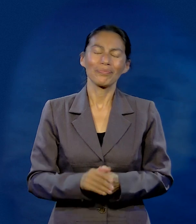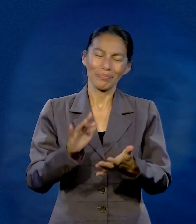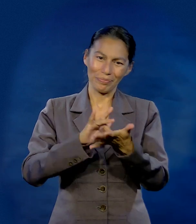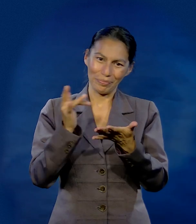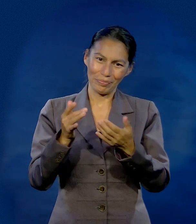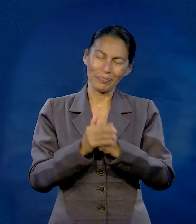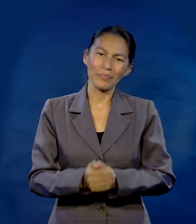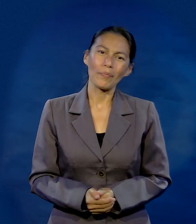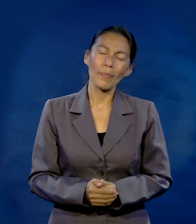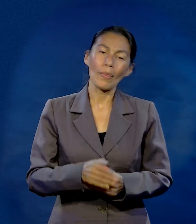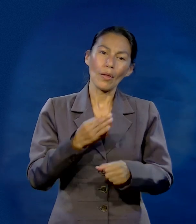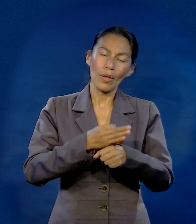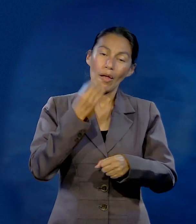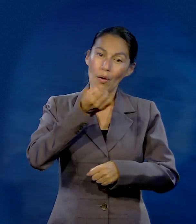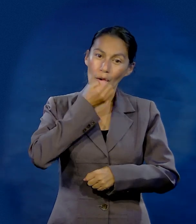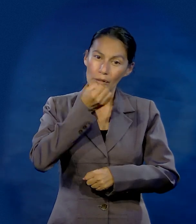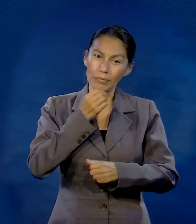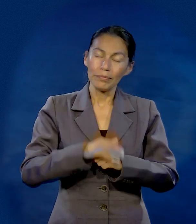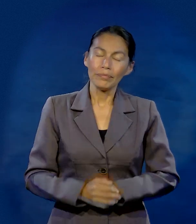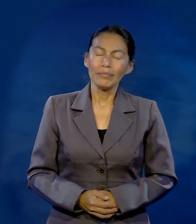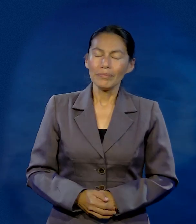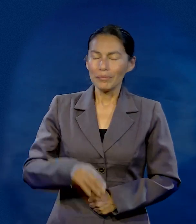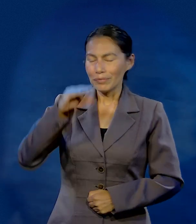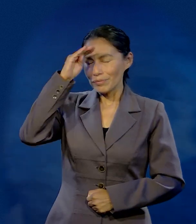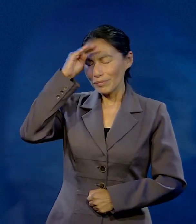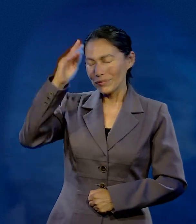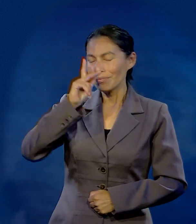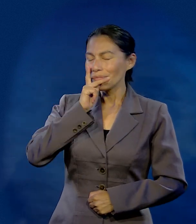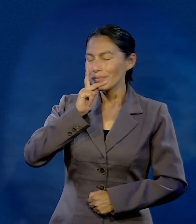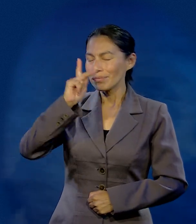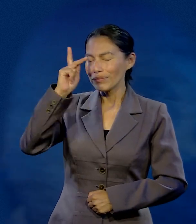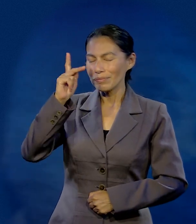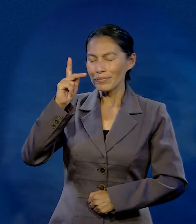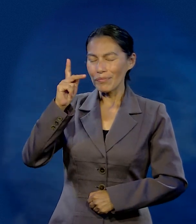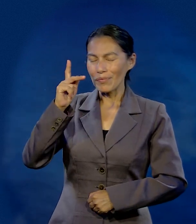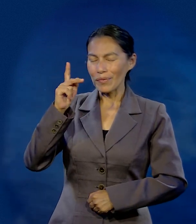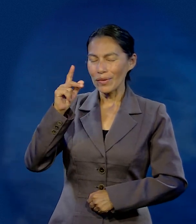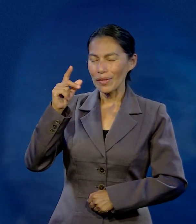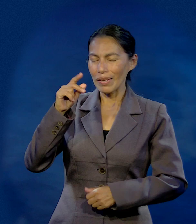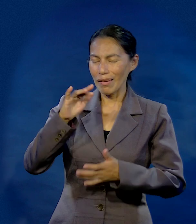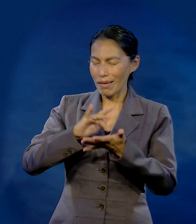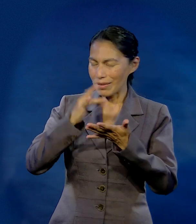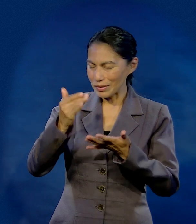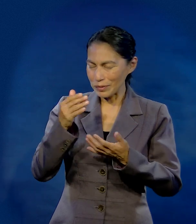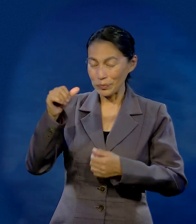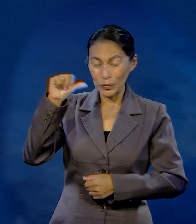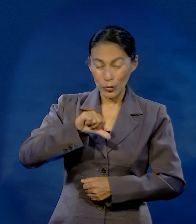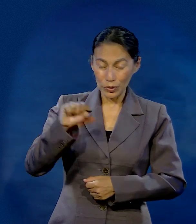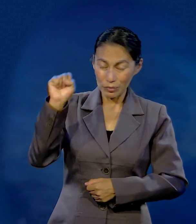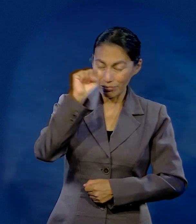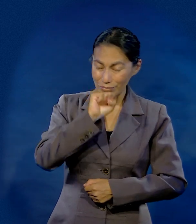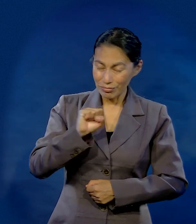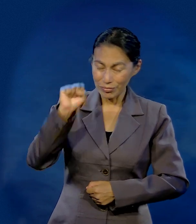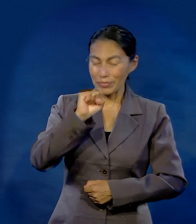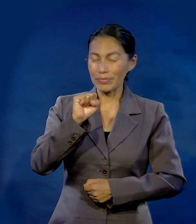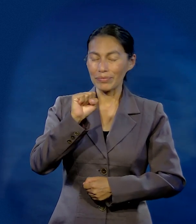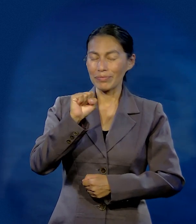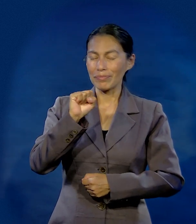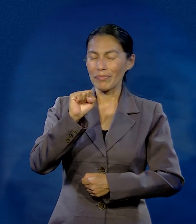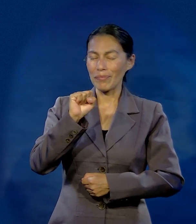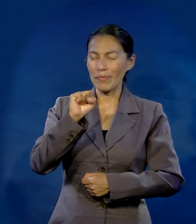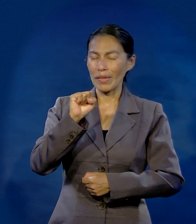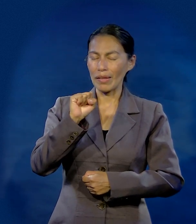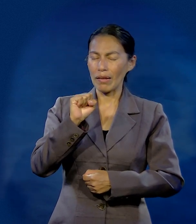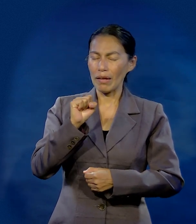ellos me acompañan en una oración oremos juntos señor y padre gracias porque es sábado Gracias